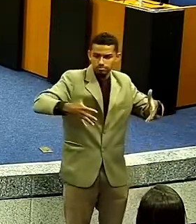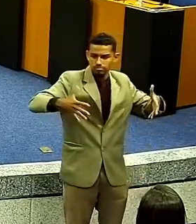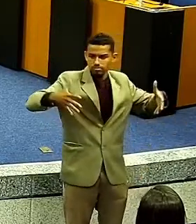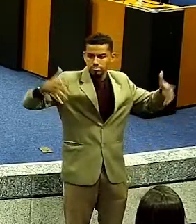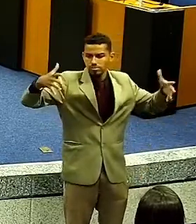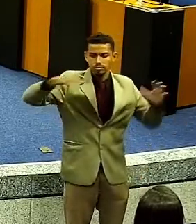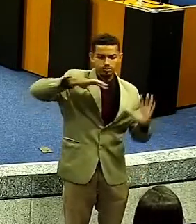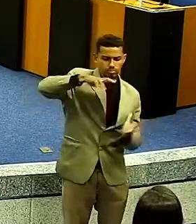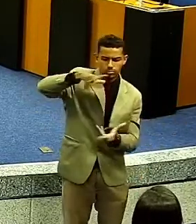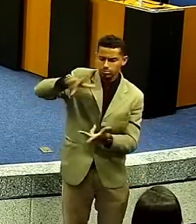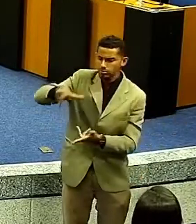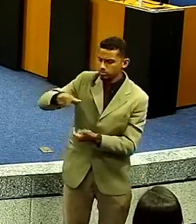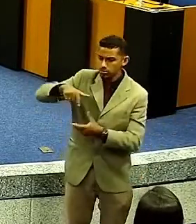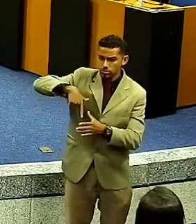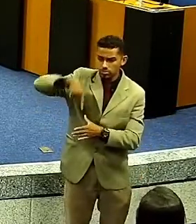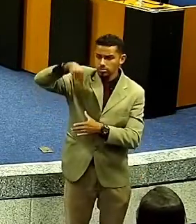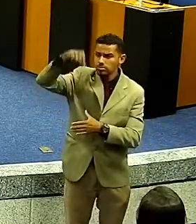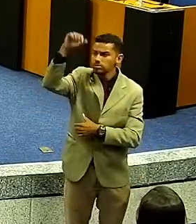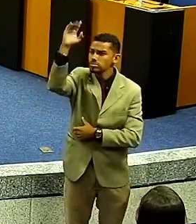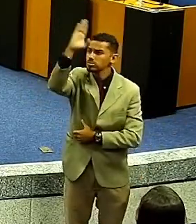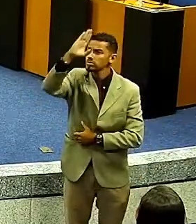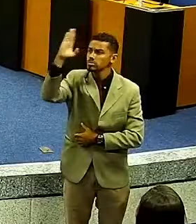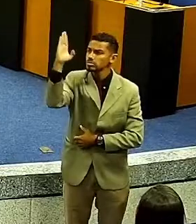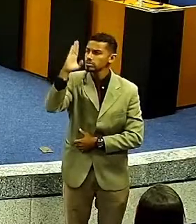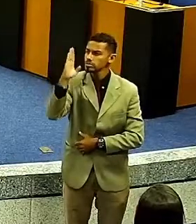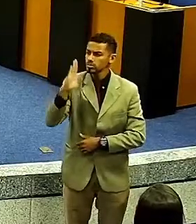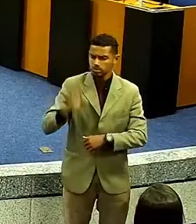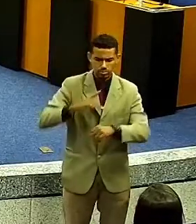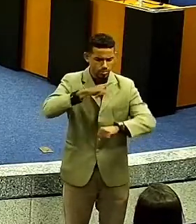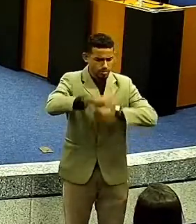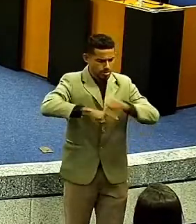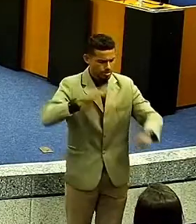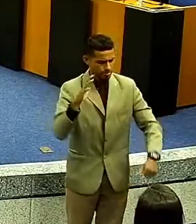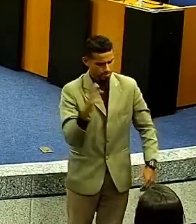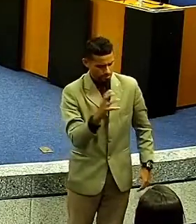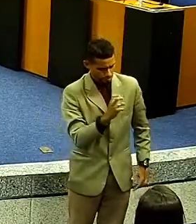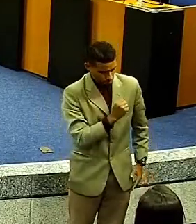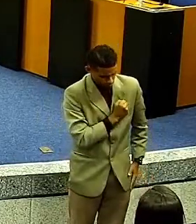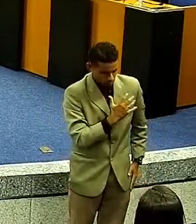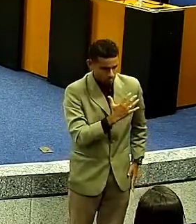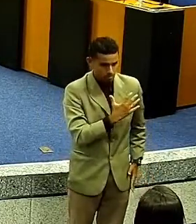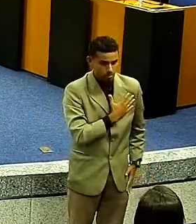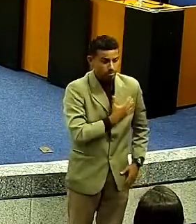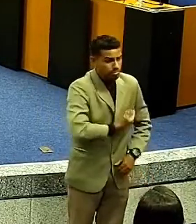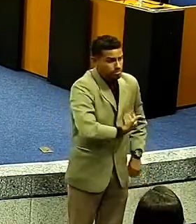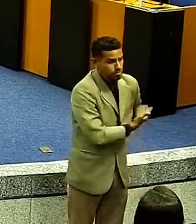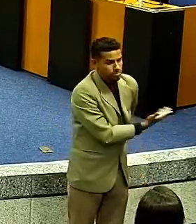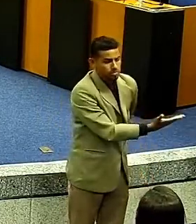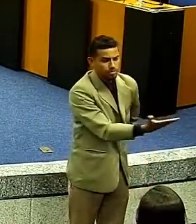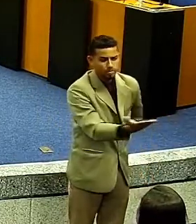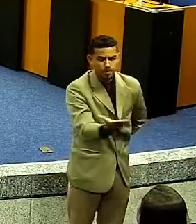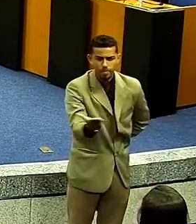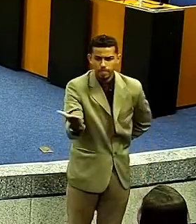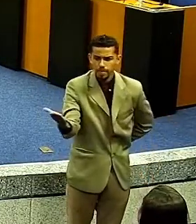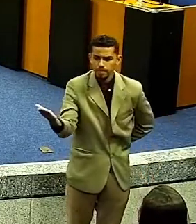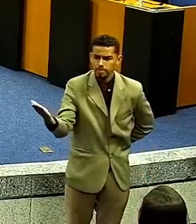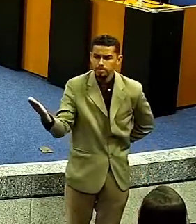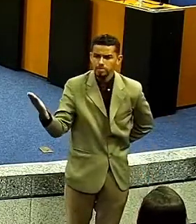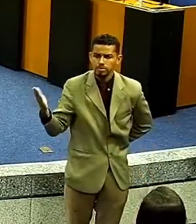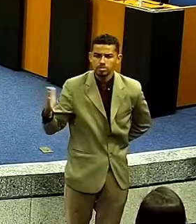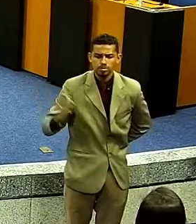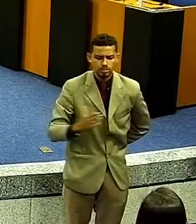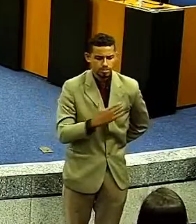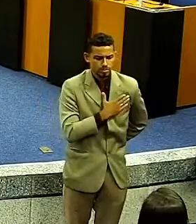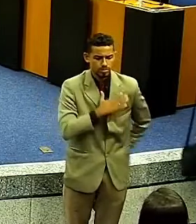Terra dorada entre outras milas do Brasil a pátria amada os filhos D SAS